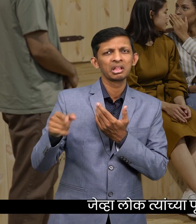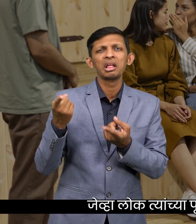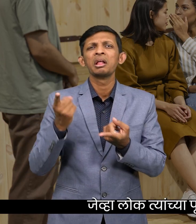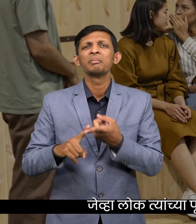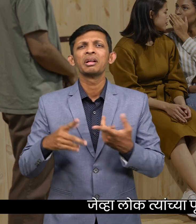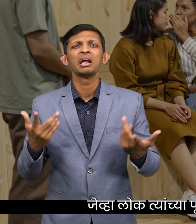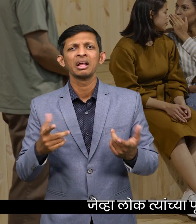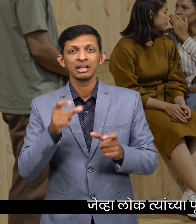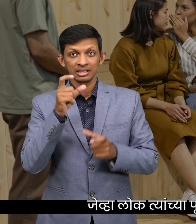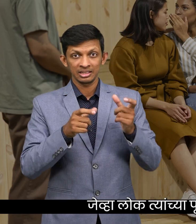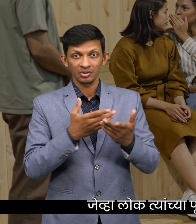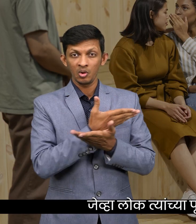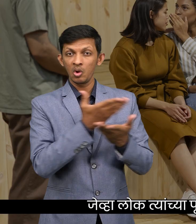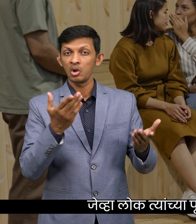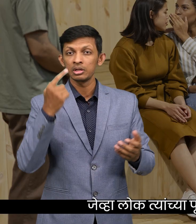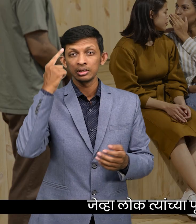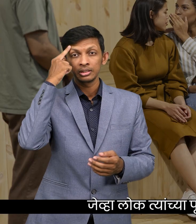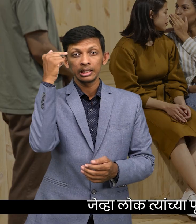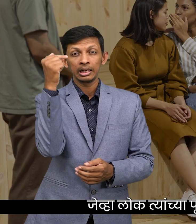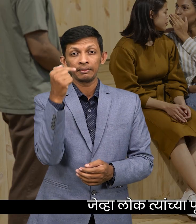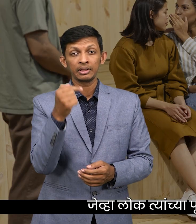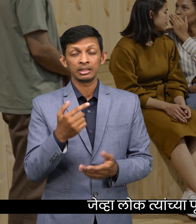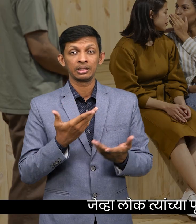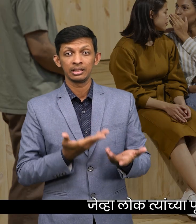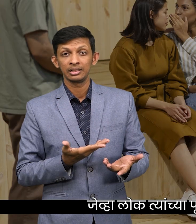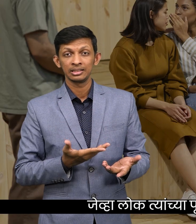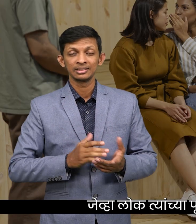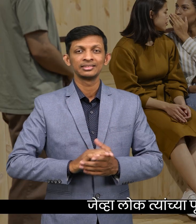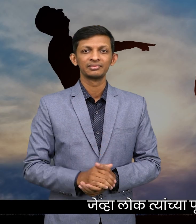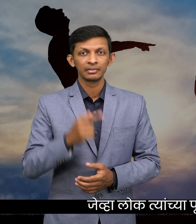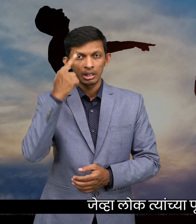जेव्हा लोक त्यांच्या पूर्वग्रहावर वागतात तेव्हा भेदभाव होतो.